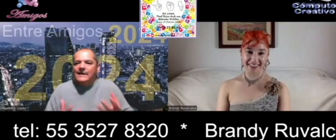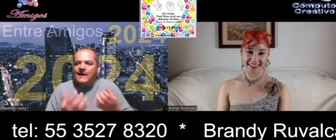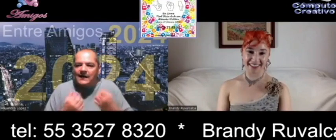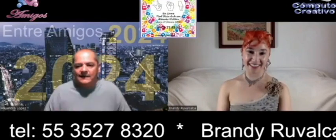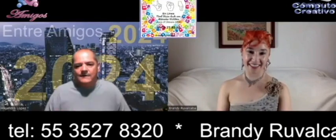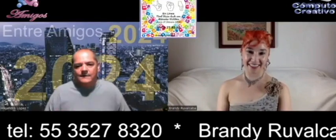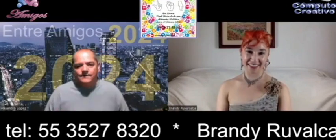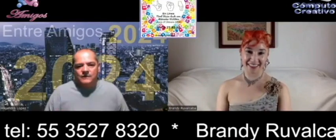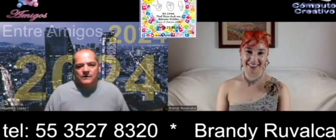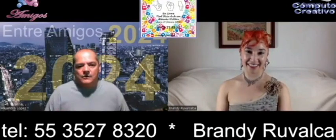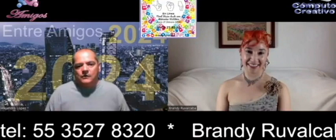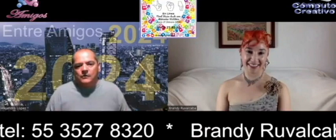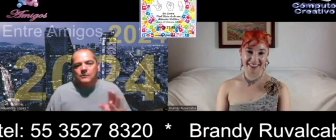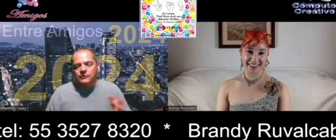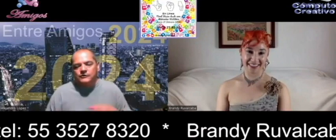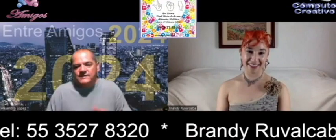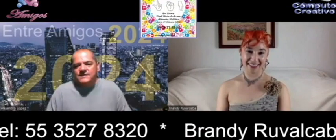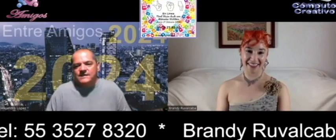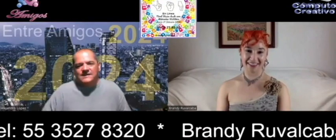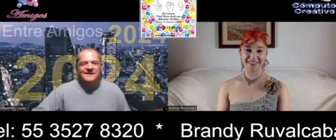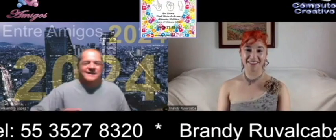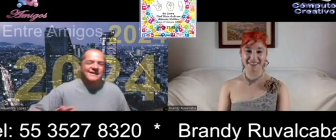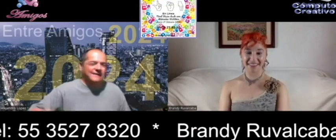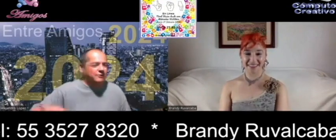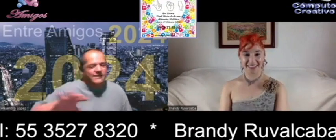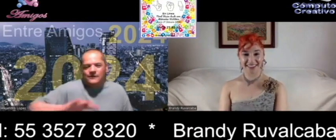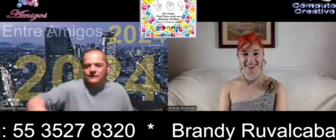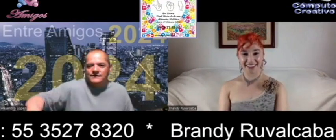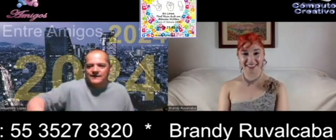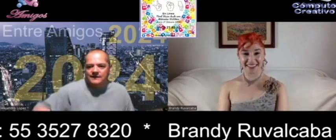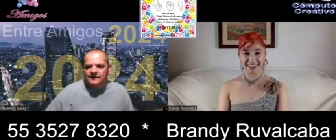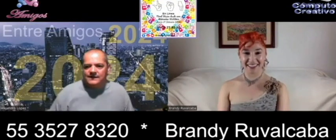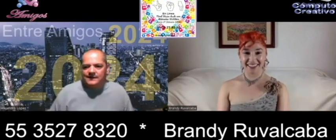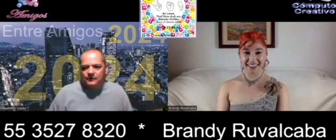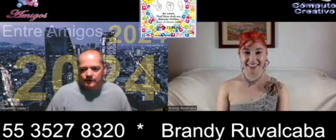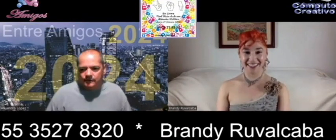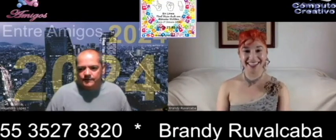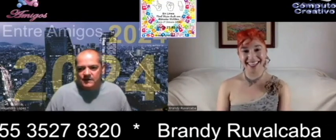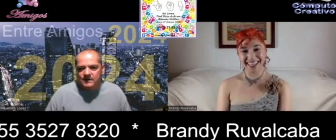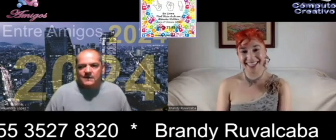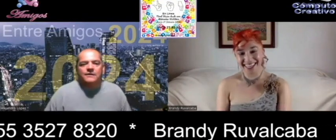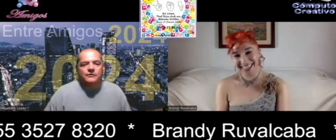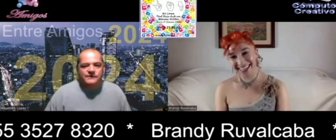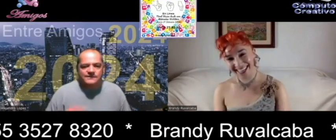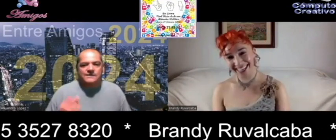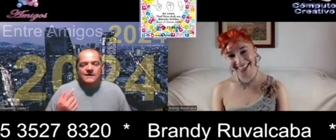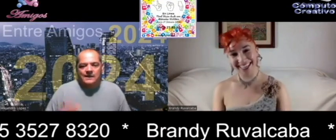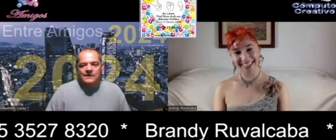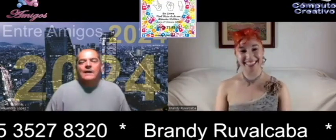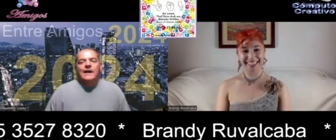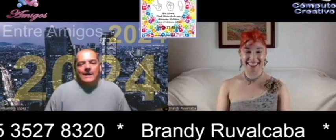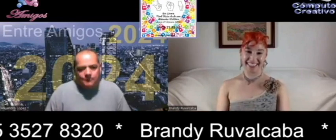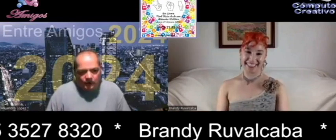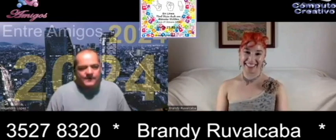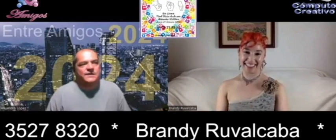jala, te jala. No, no como otros que enseñan y, ay, qué aburrido, ¿no? Ya quítalo, ¿no? Entonces,